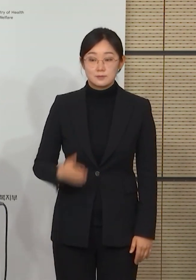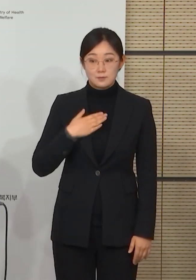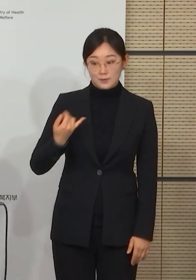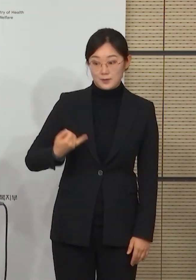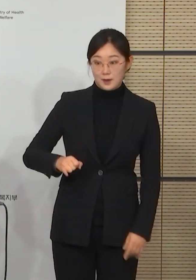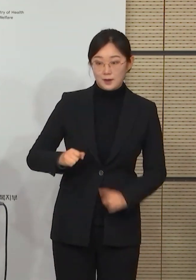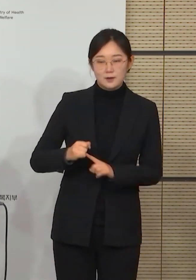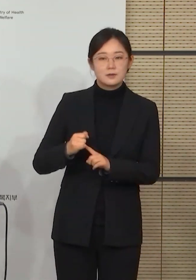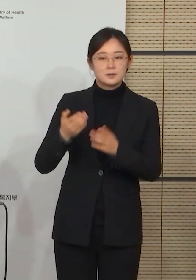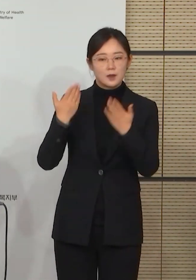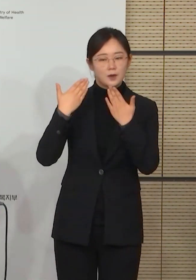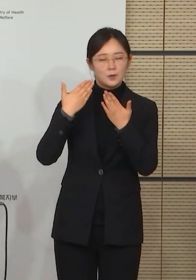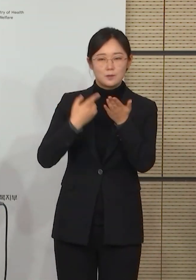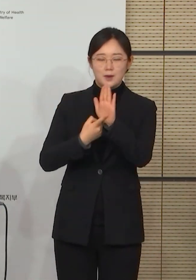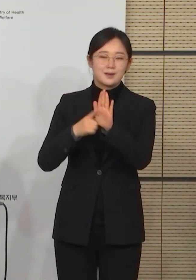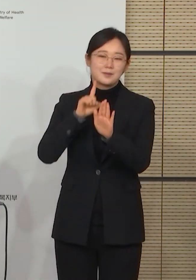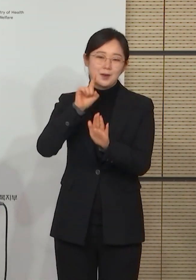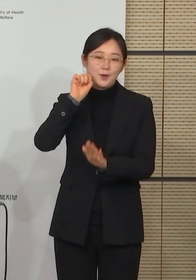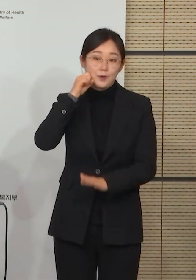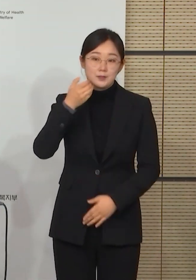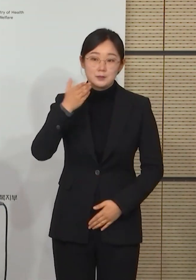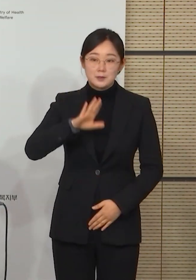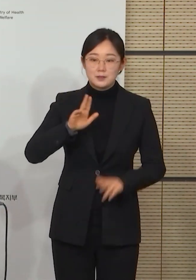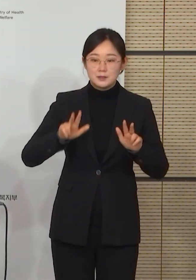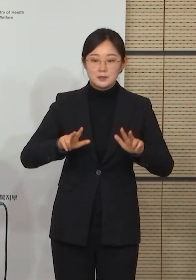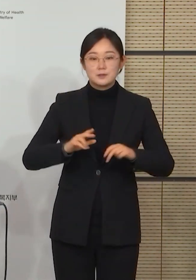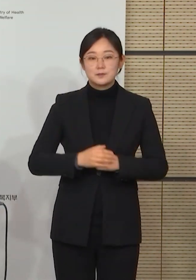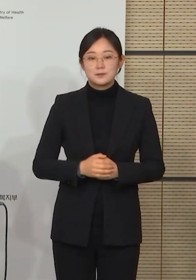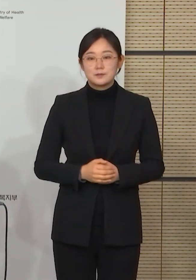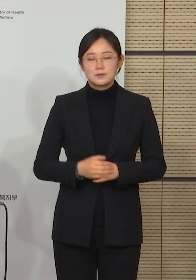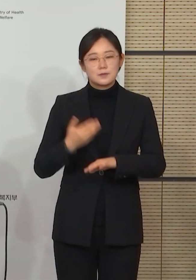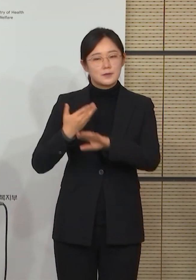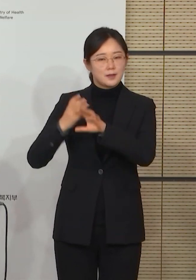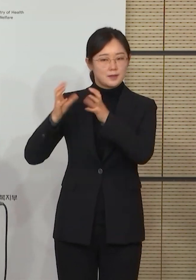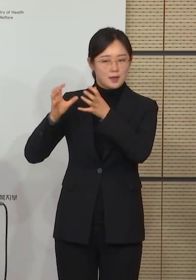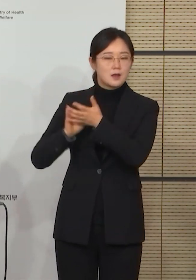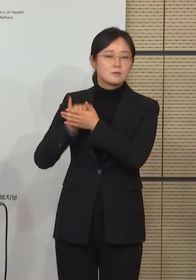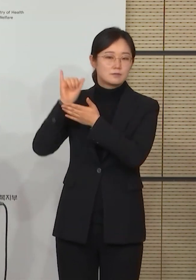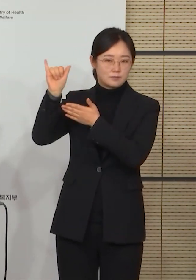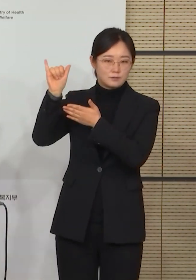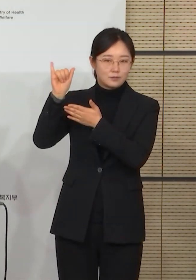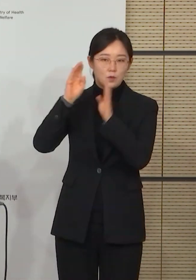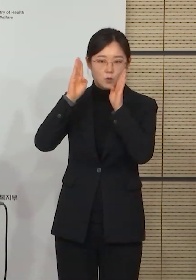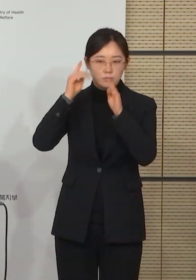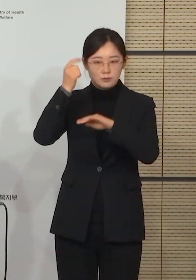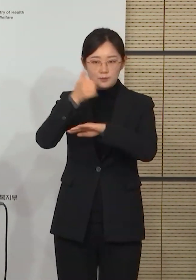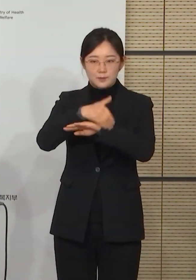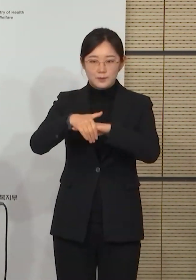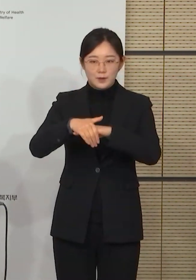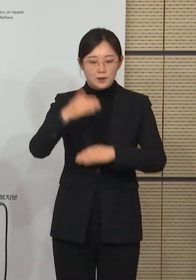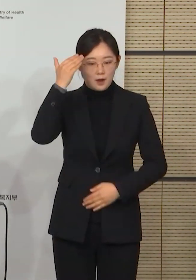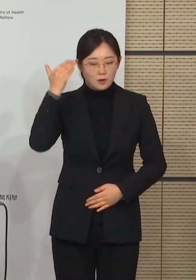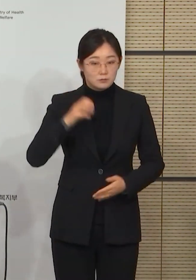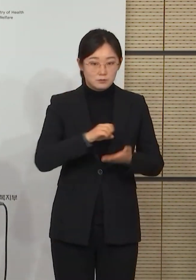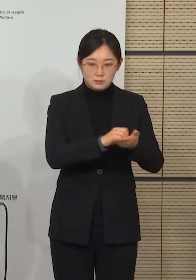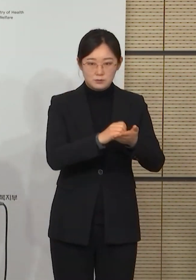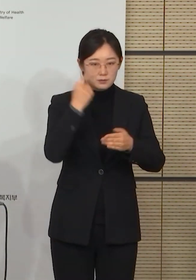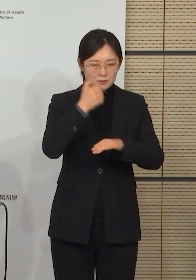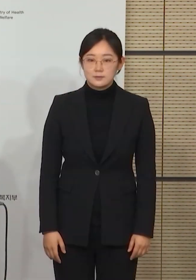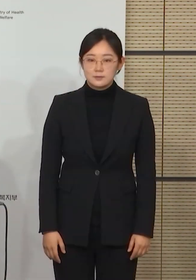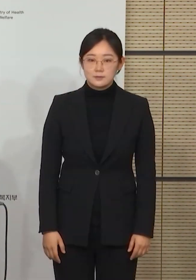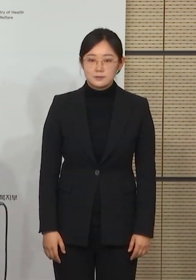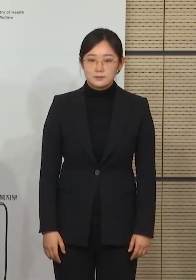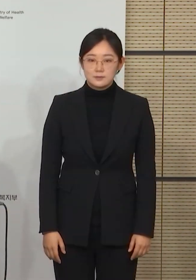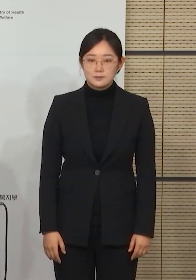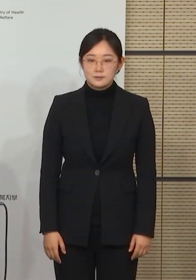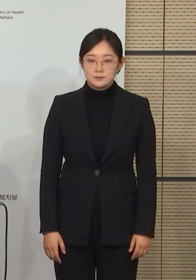딸은 뭐 학교는 밝히지 않겠습니다만은 지금 국제반입니다. 그래서 해외 유학을 준비하고 있고 국내 입시와는 전혀 관계가 없다는 말씀드립니다.